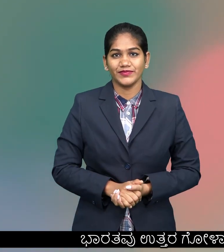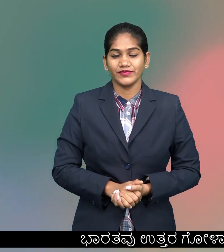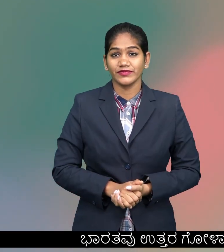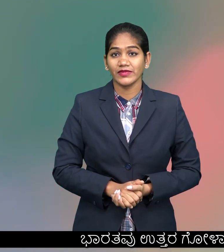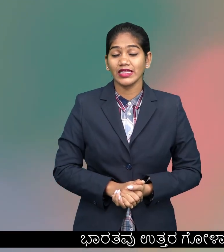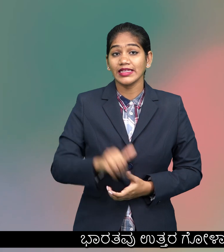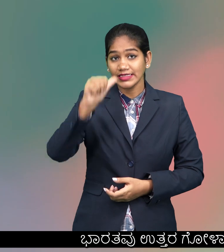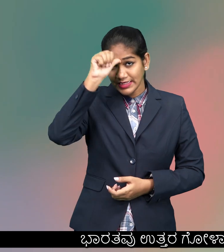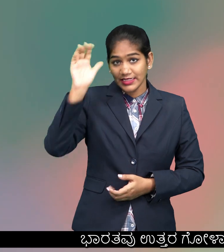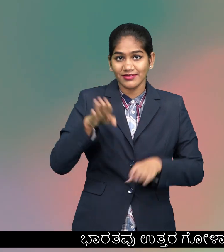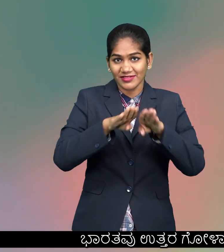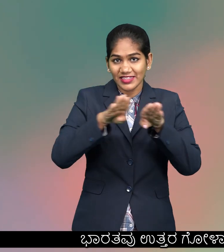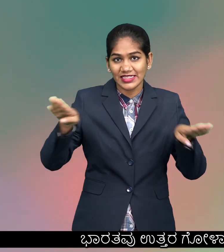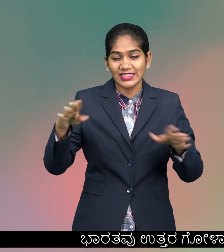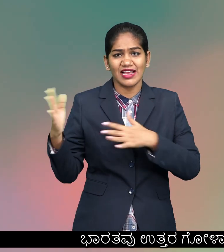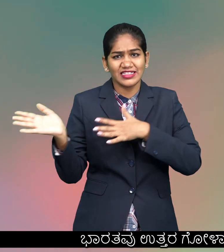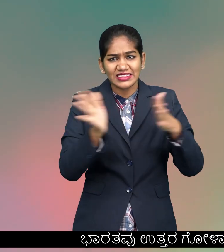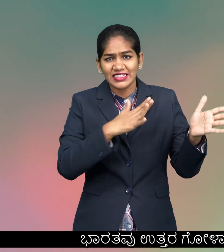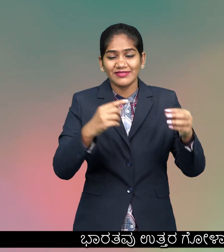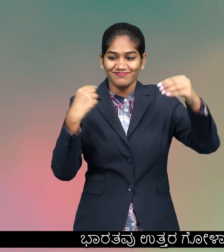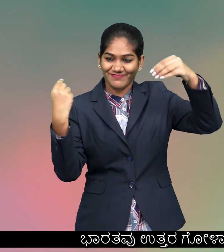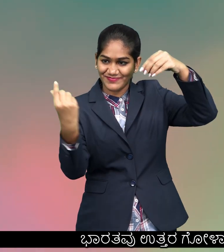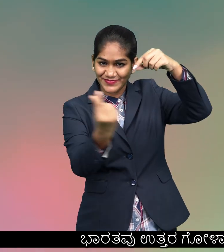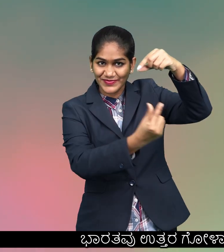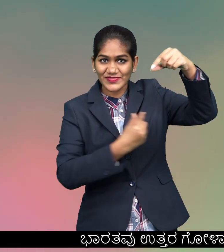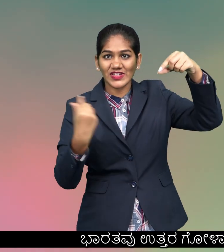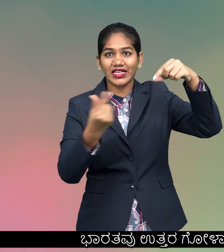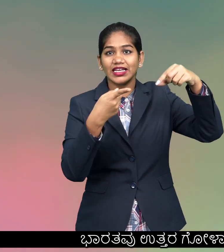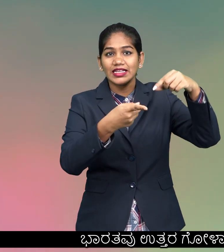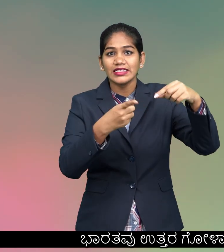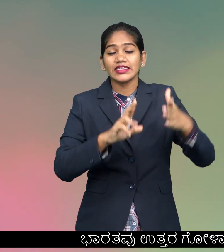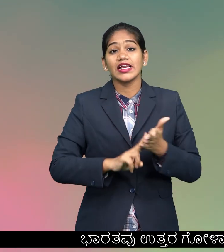ಭಾರತವು ಉತ್ತರ ಗೋಳಾರ್ಧದ ವ್ಯಾಪಾರ ಗಾಳಿ ಬೆಲ್ಟ್ನಲ್ಲಿ